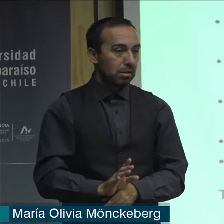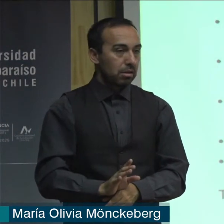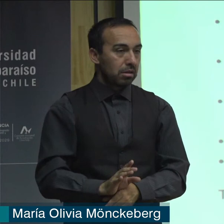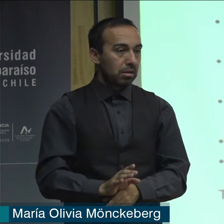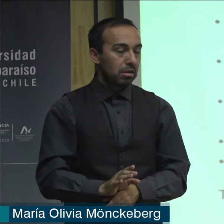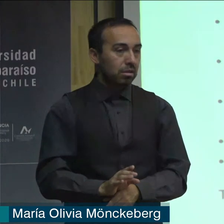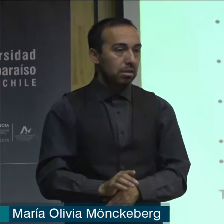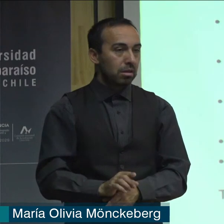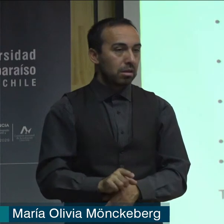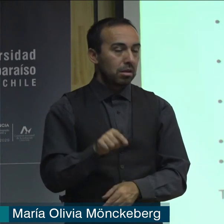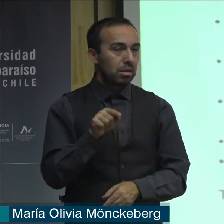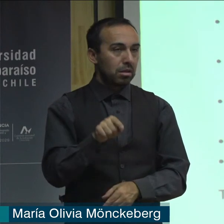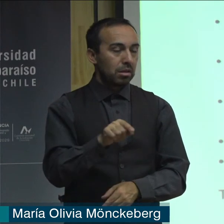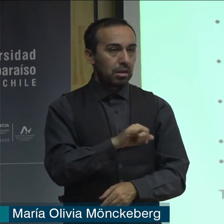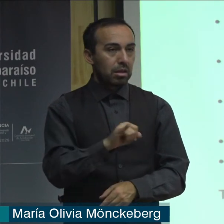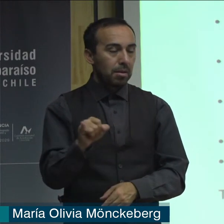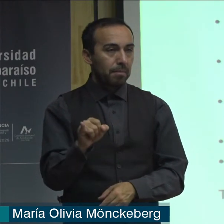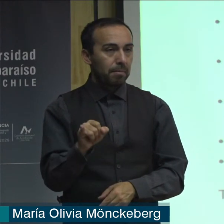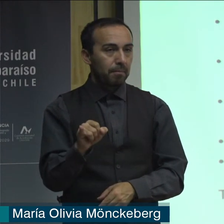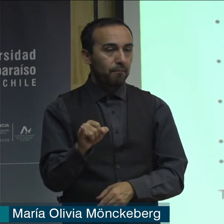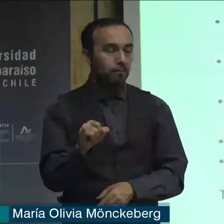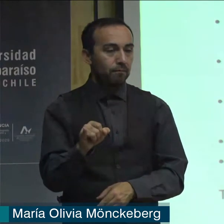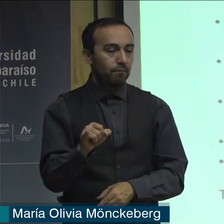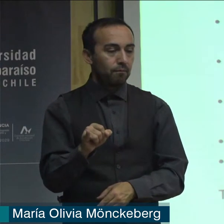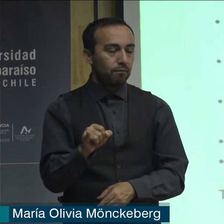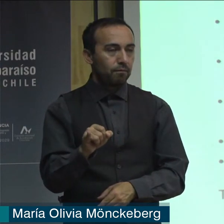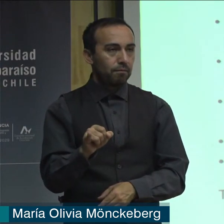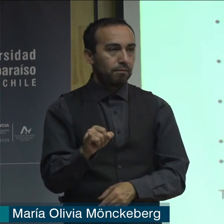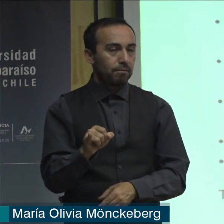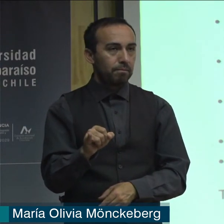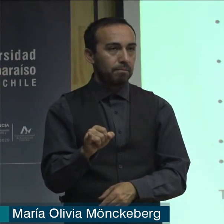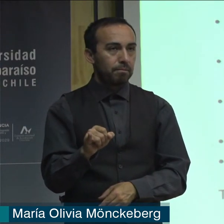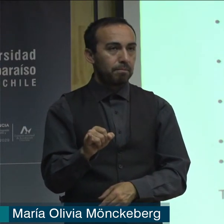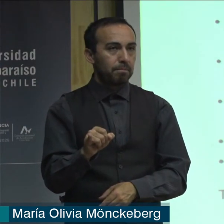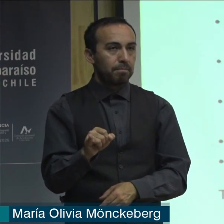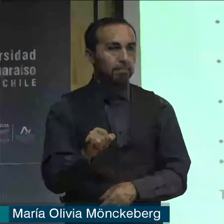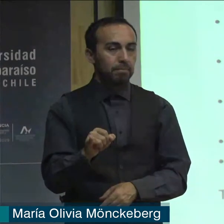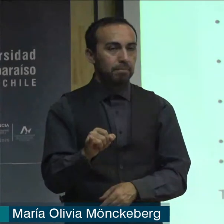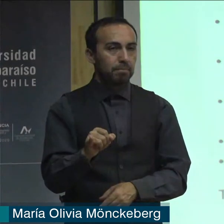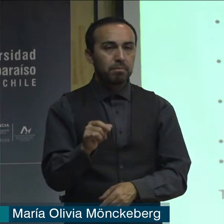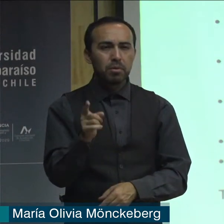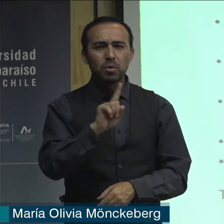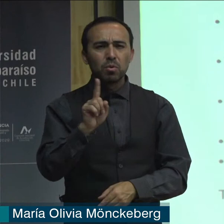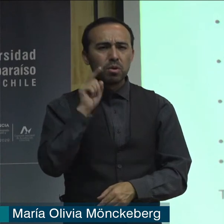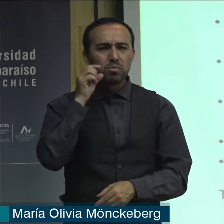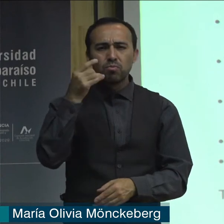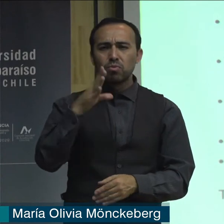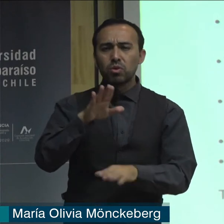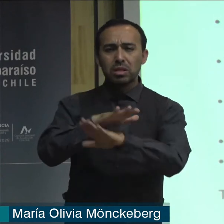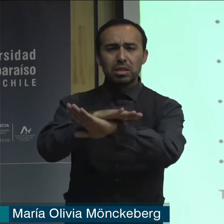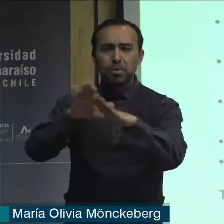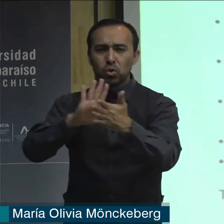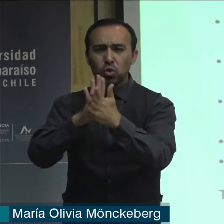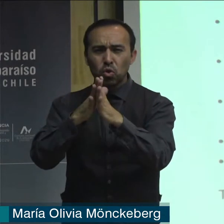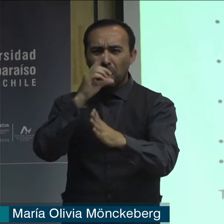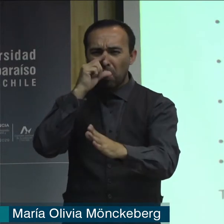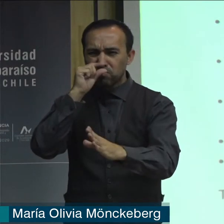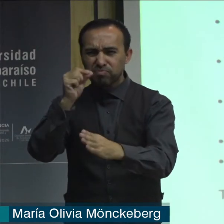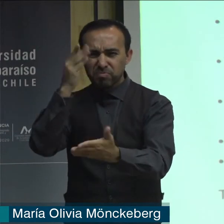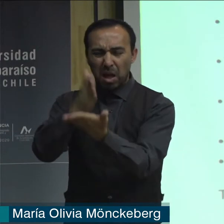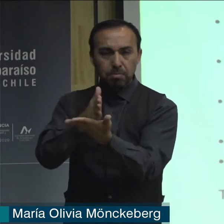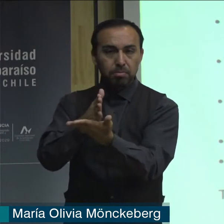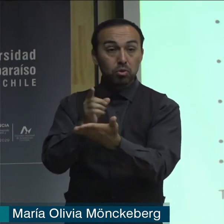fuera no fuera una que terminaran todas las cosas de la dictadura Pero sí va a tener fin